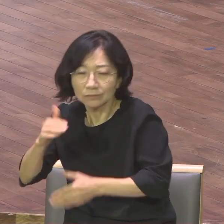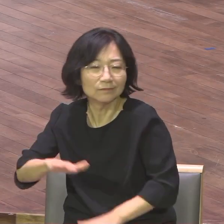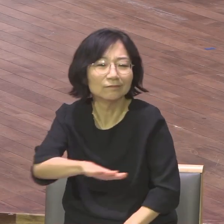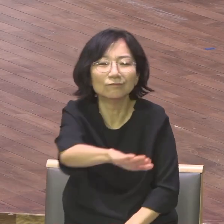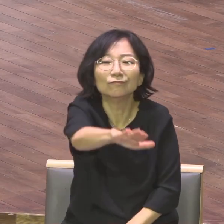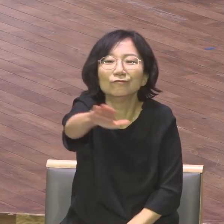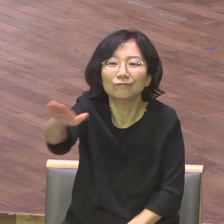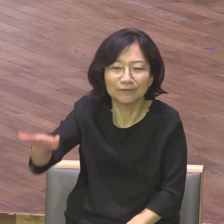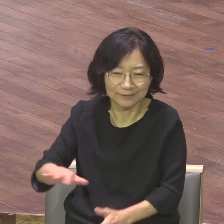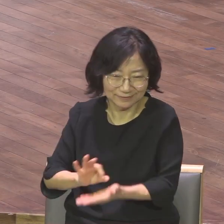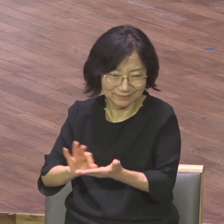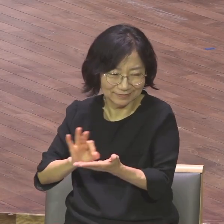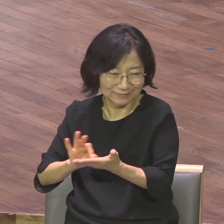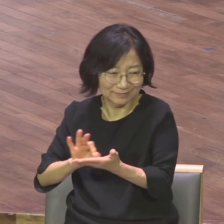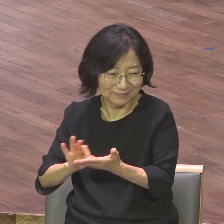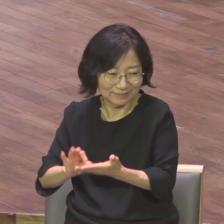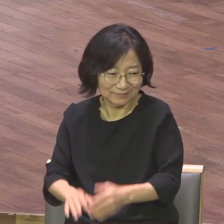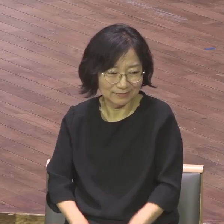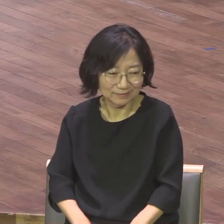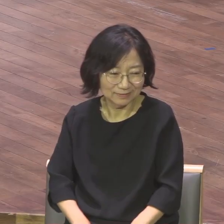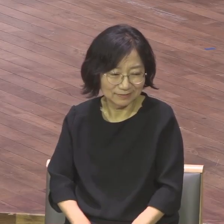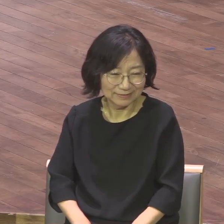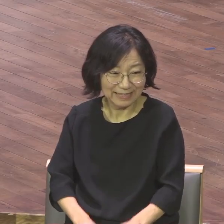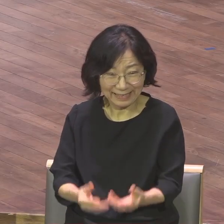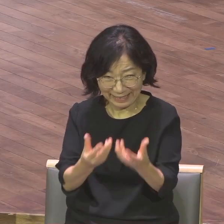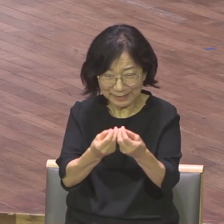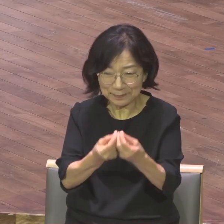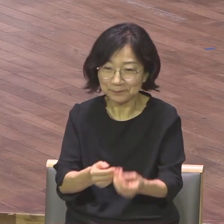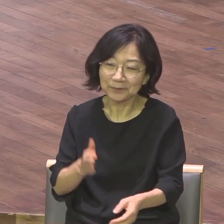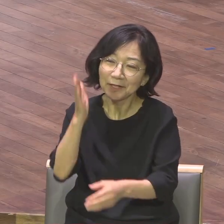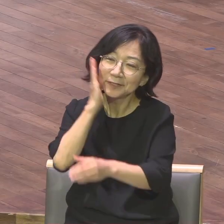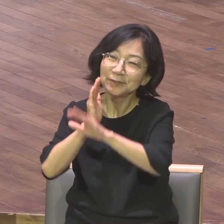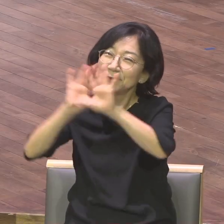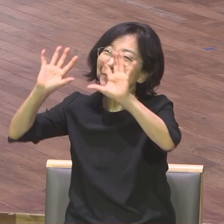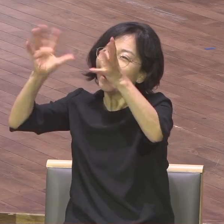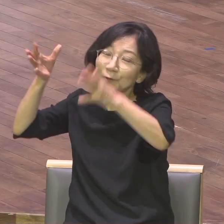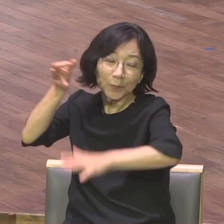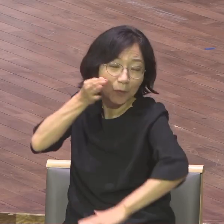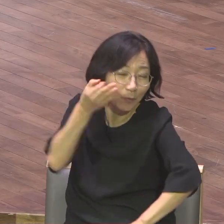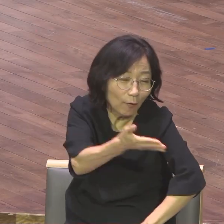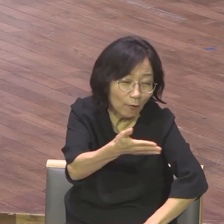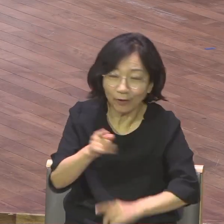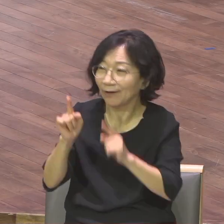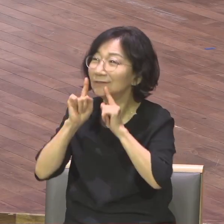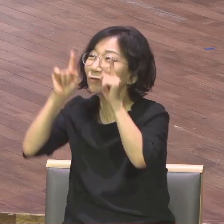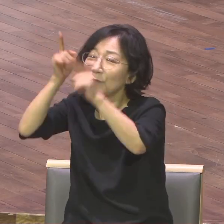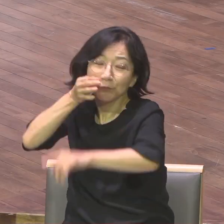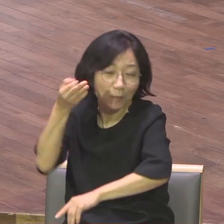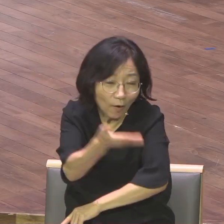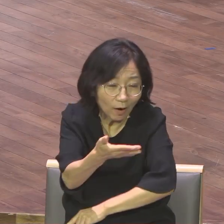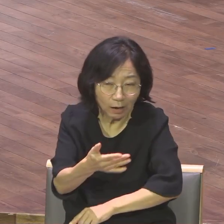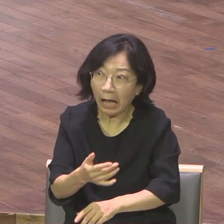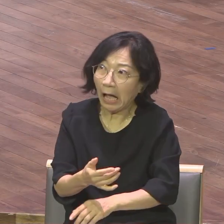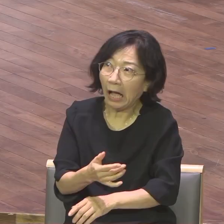그냥 막 지옥 한번 한 대서 확 보여줘보고 천국 한번 보여주면 다 믿을 텐데 그렇게 하지